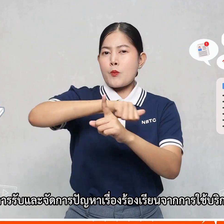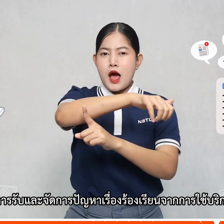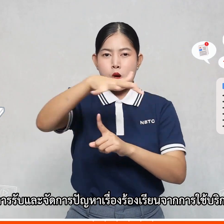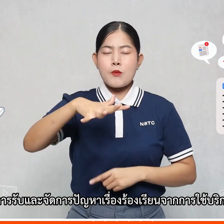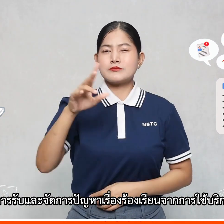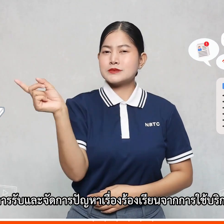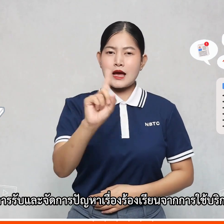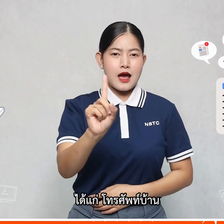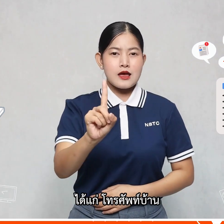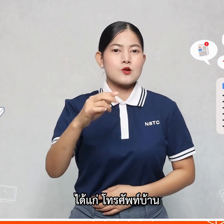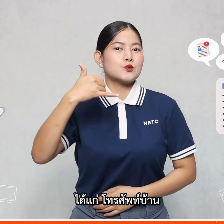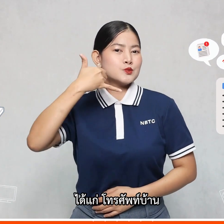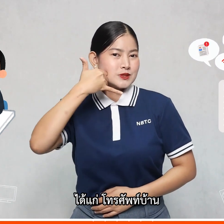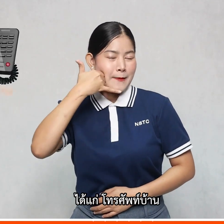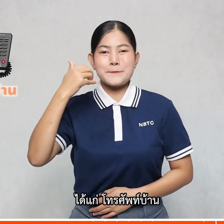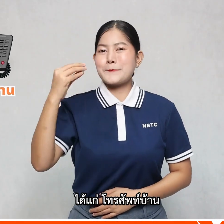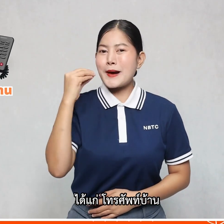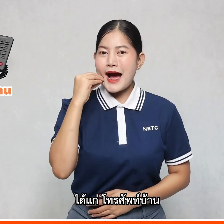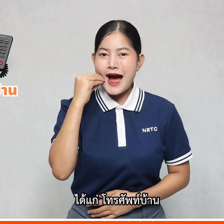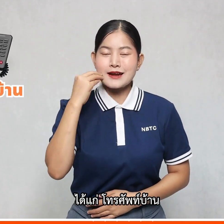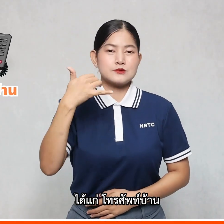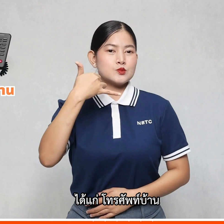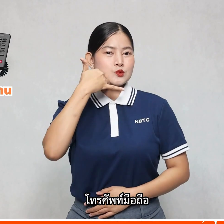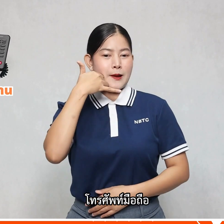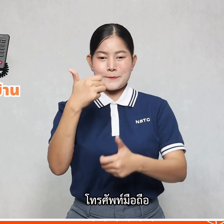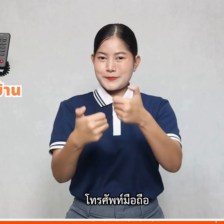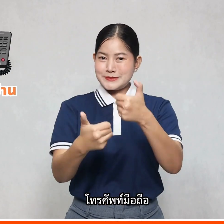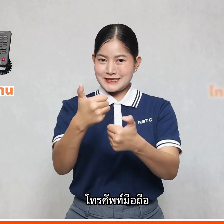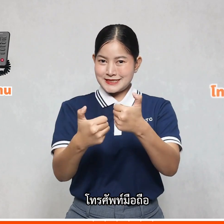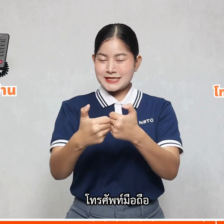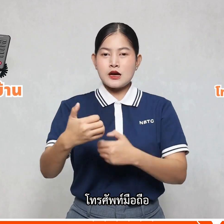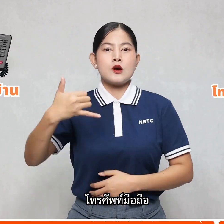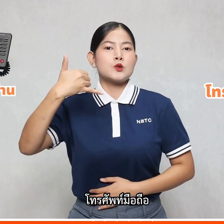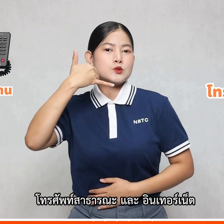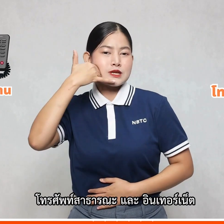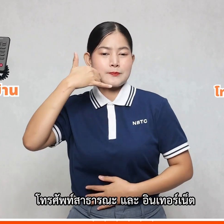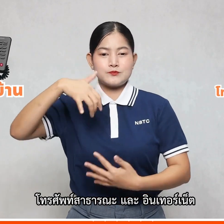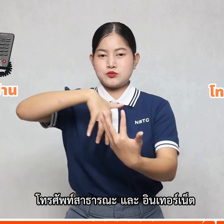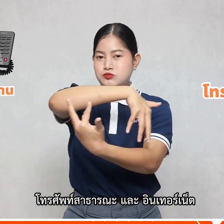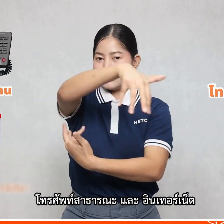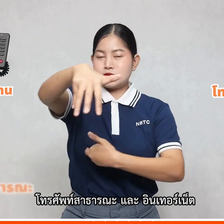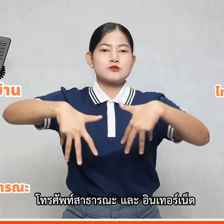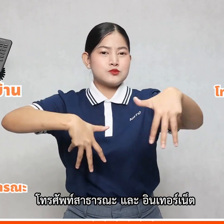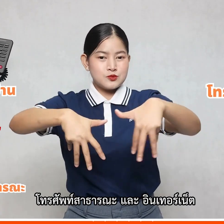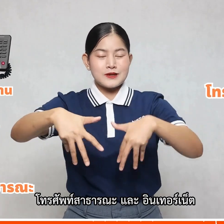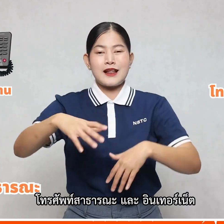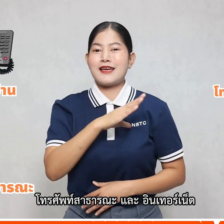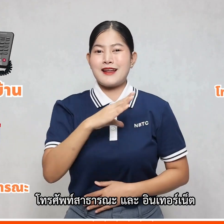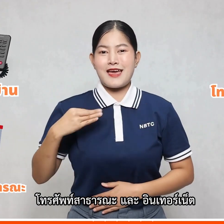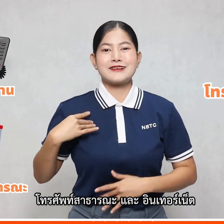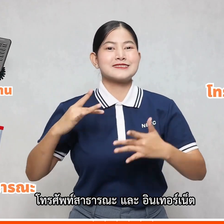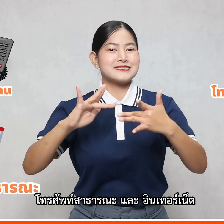ได้แก่โทรศัพท์บ้านโทรศัพท์มือถือโทรศัพท์สาธารณะและ